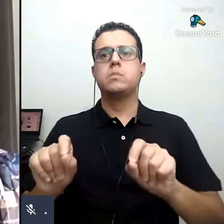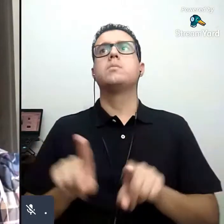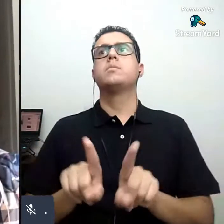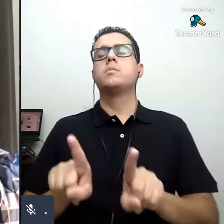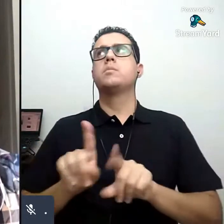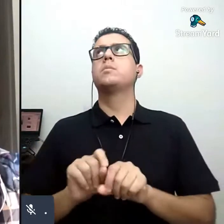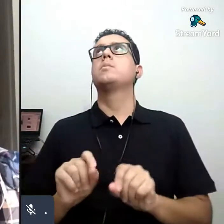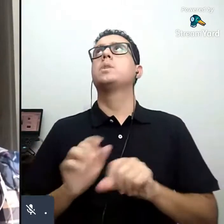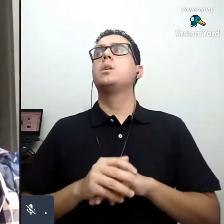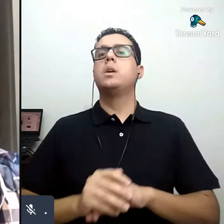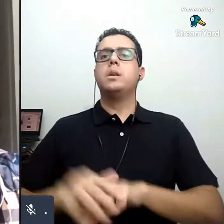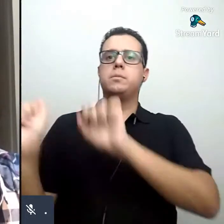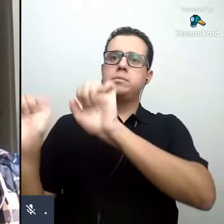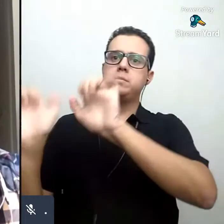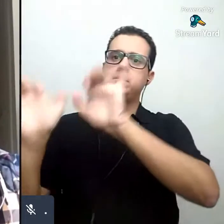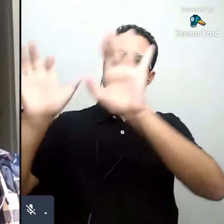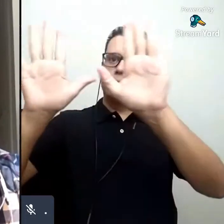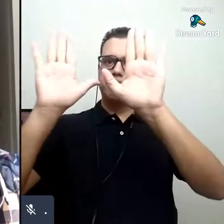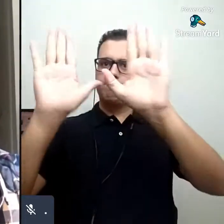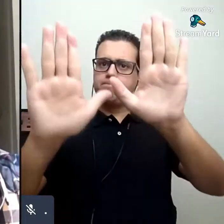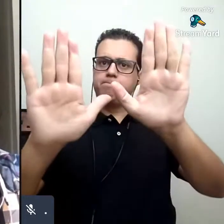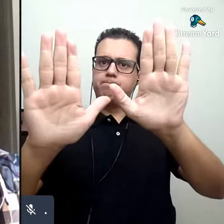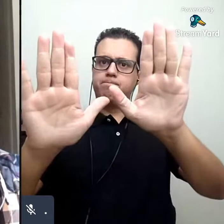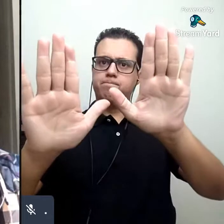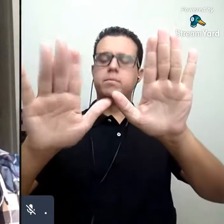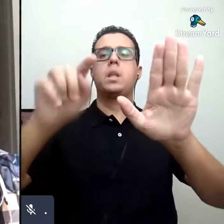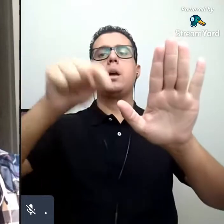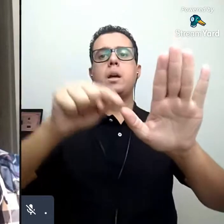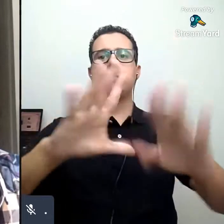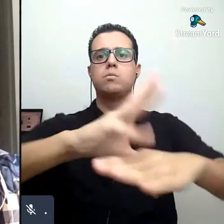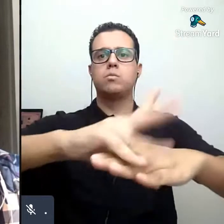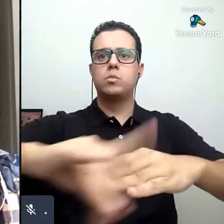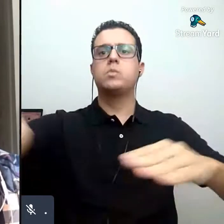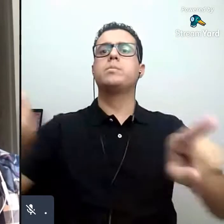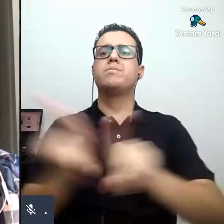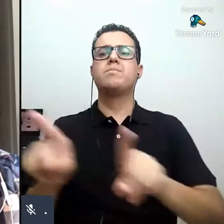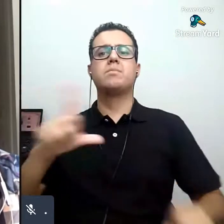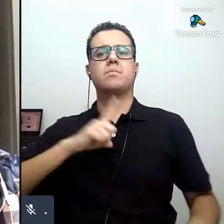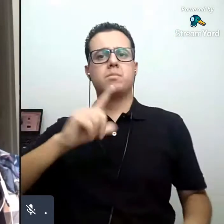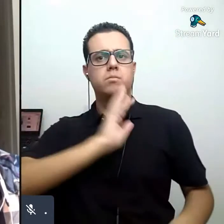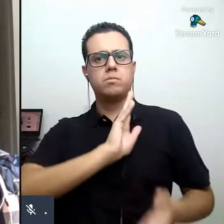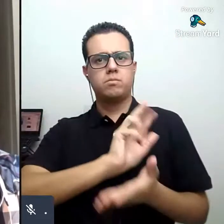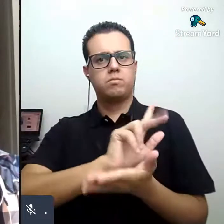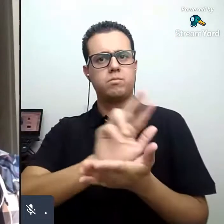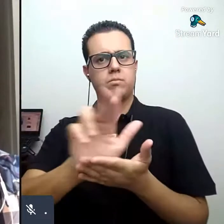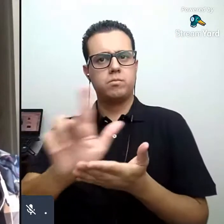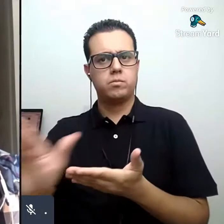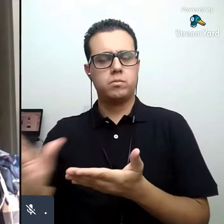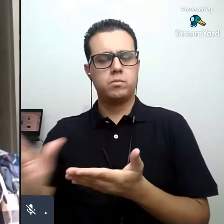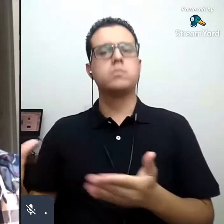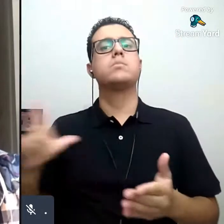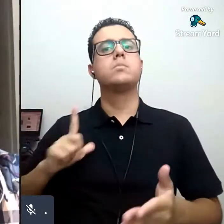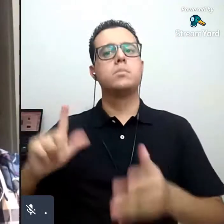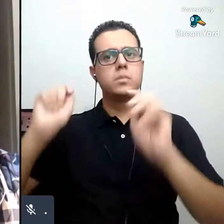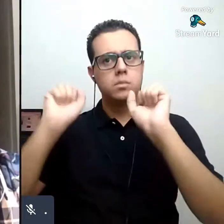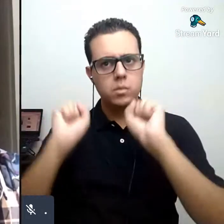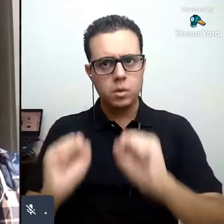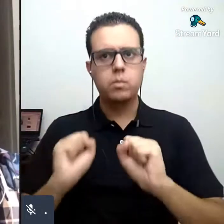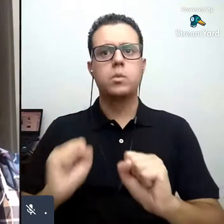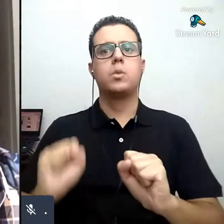de poder. Tem uma série de formas que alguém possa vir a ser